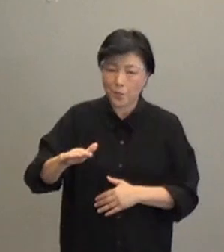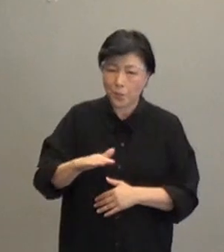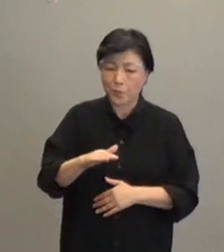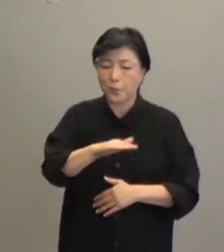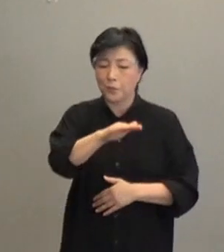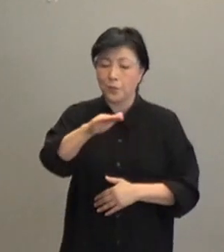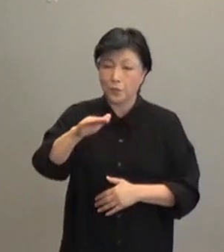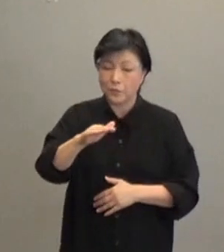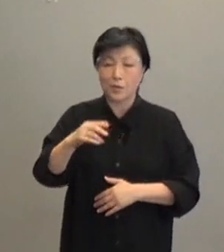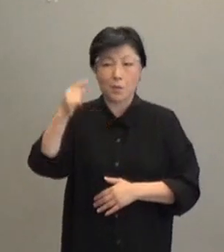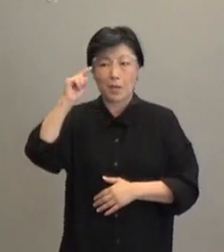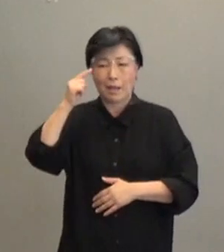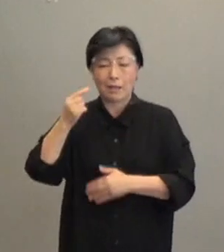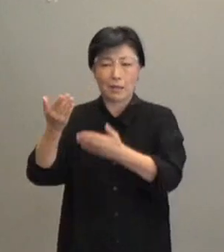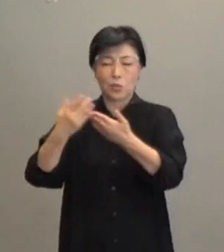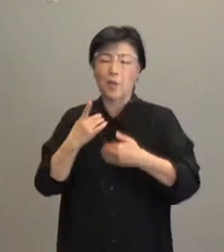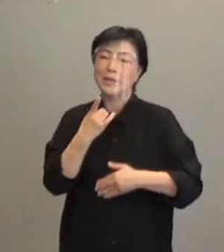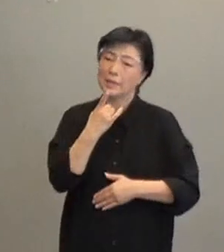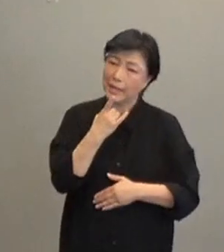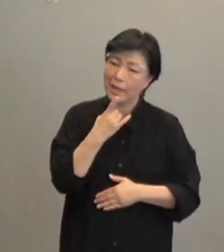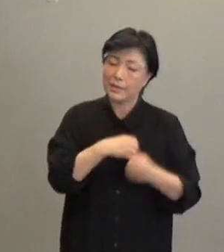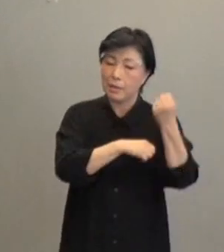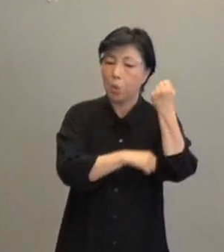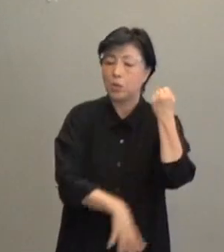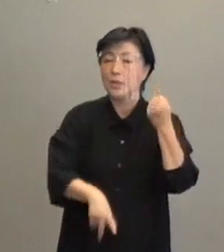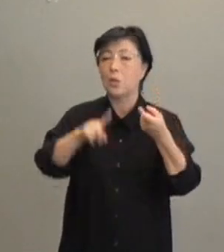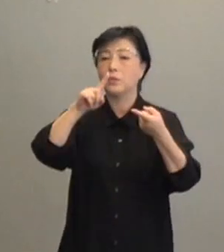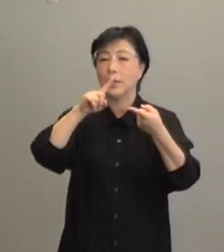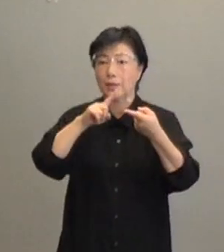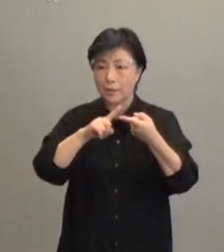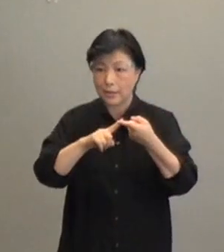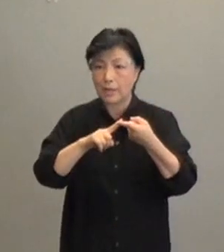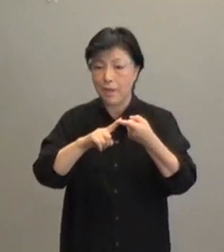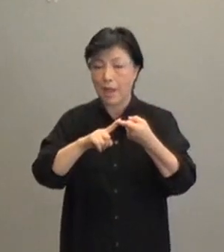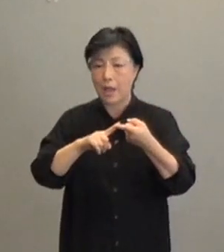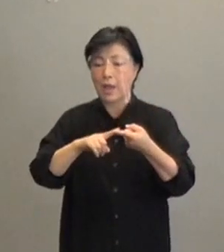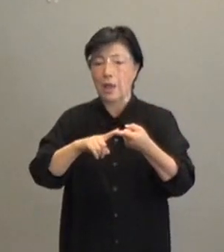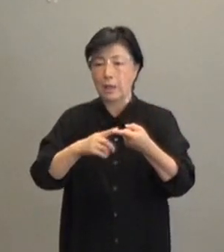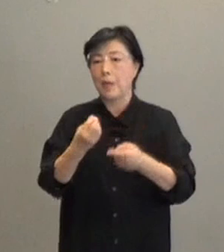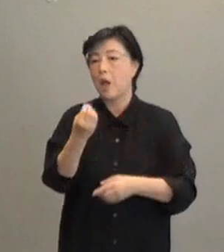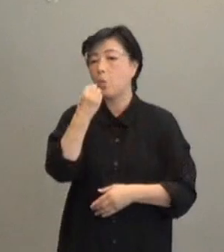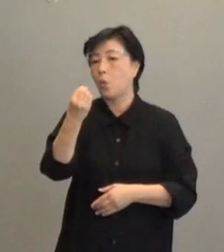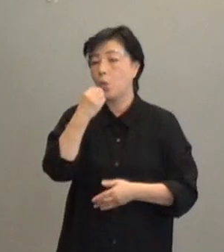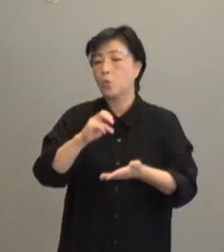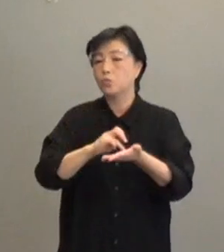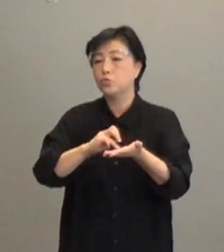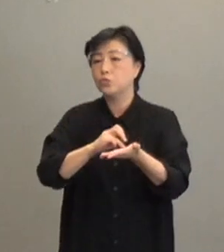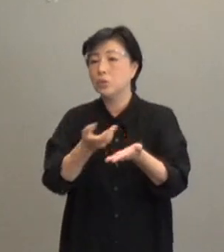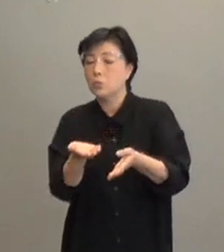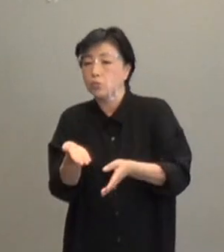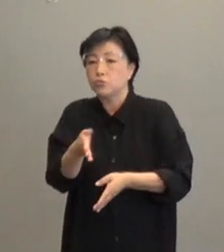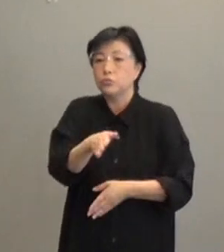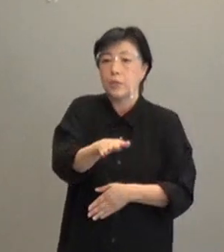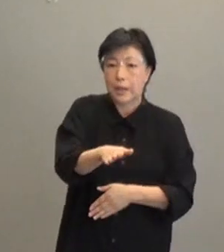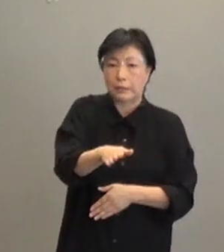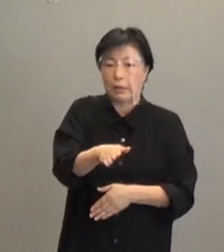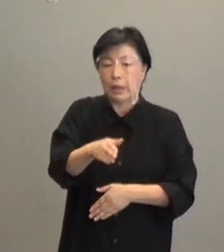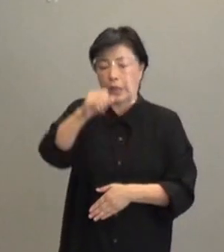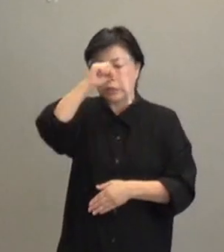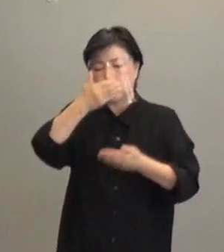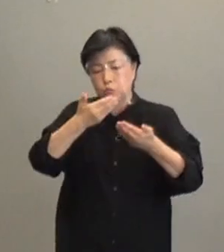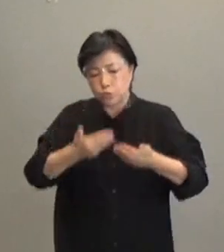ていただくことを期待をしておりますけれども、基本的にはその経口薬も含めてですね、重症